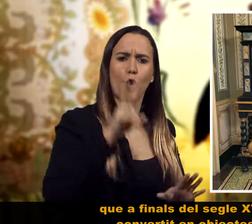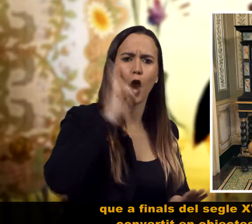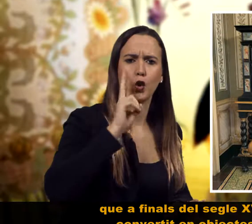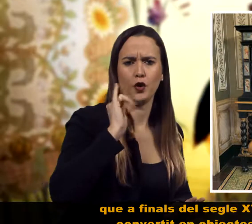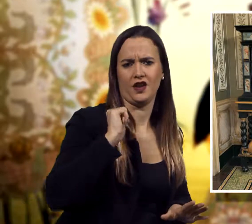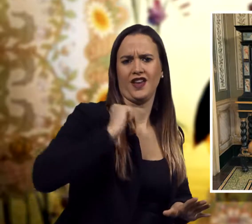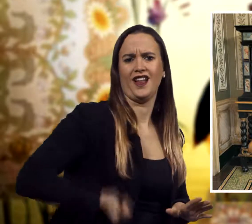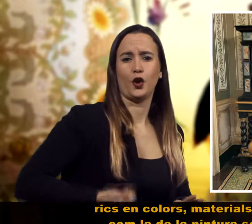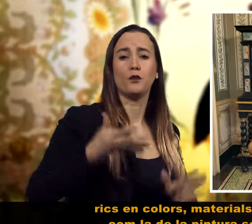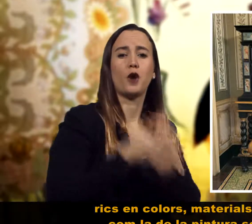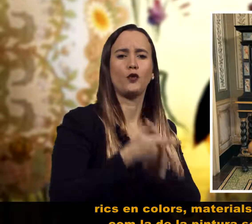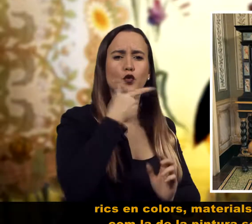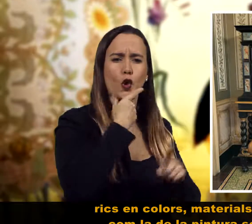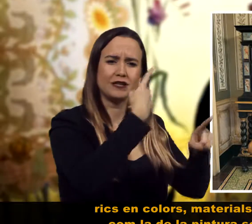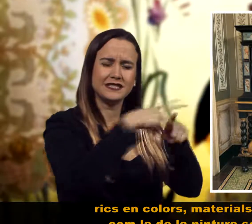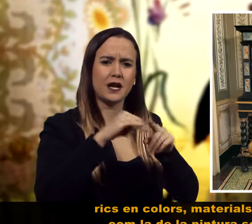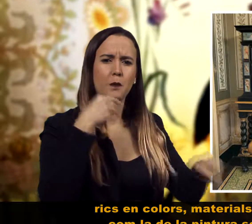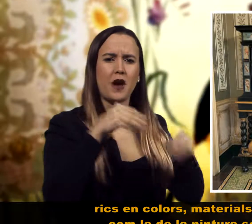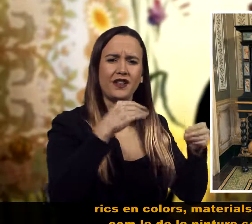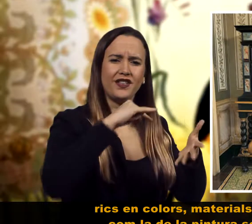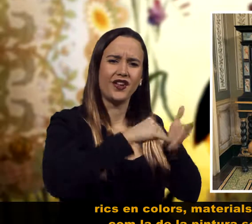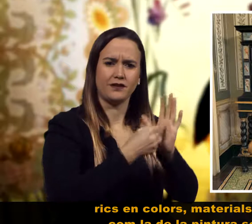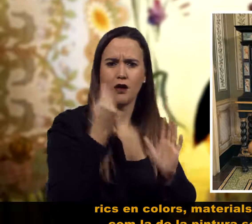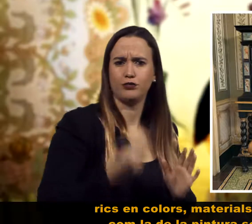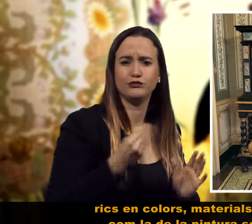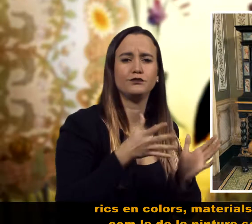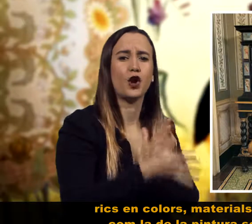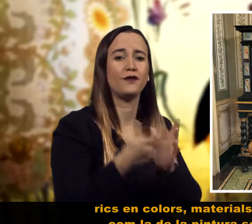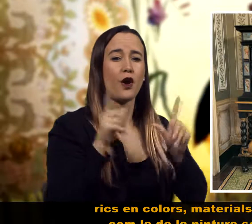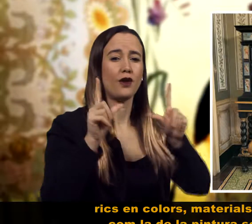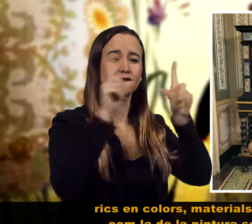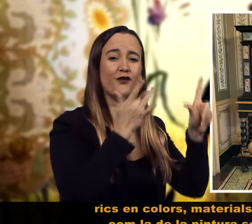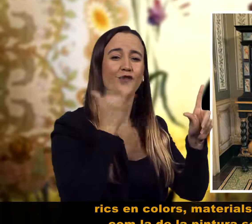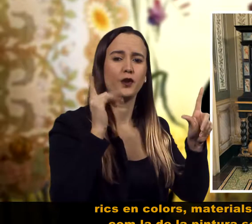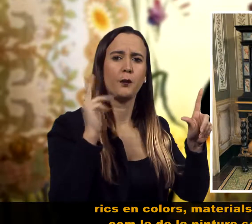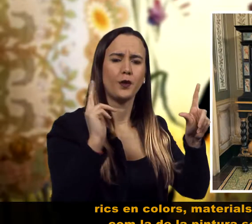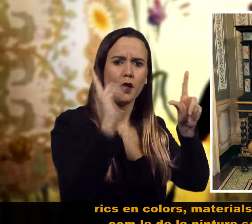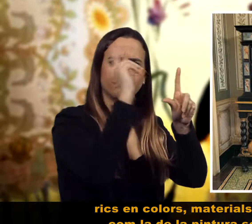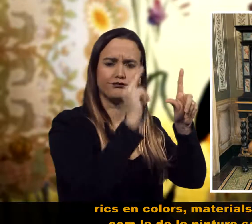en colors, materials i tècniques, com la de la pintura sobre vidre.